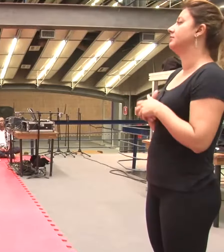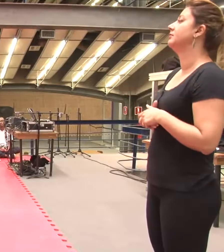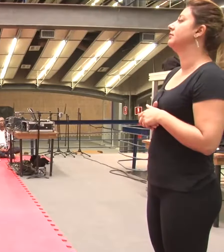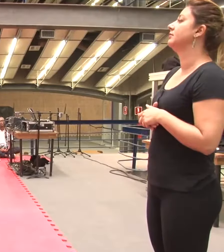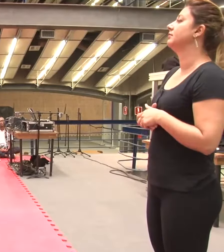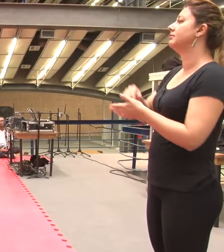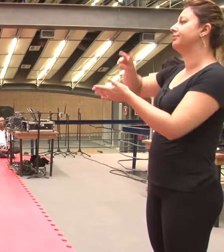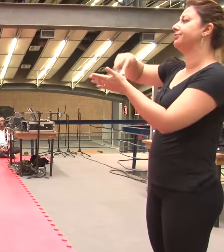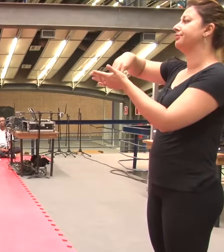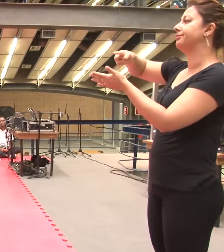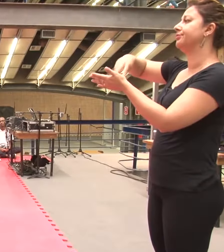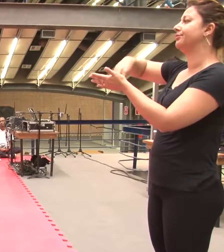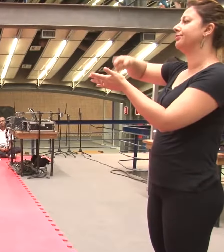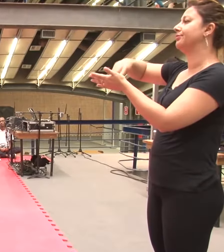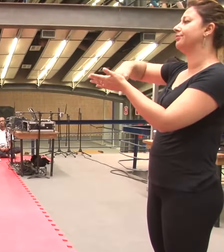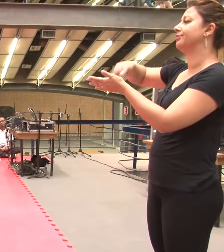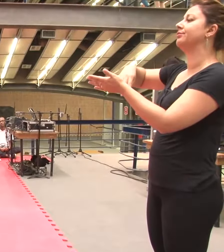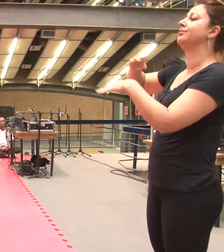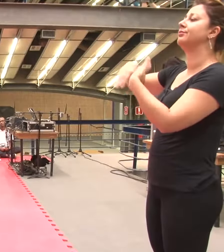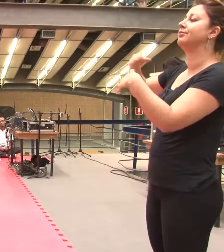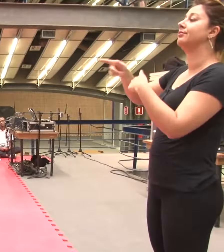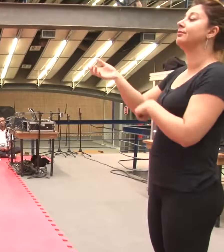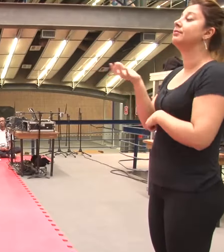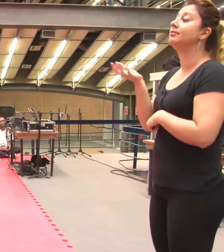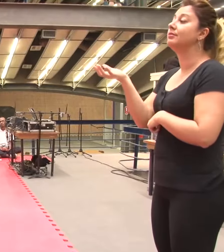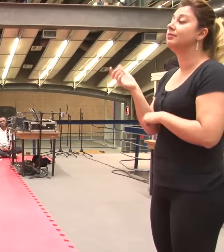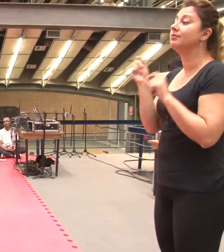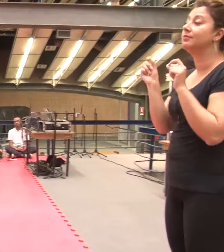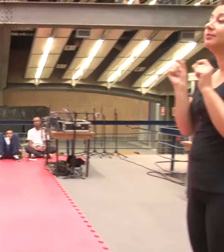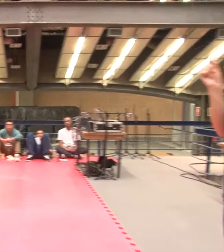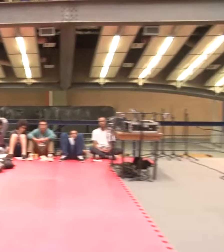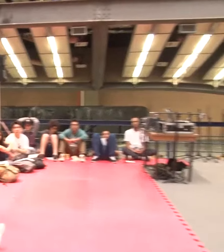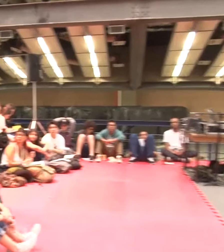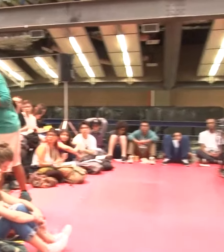De tanto ler romances românticos, o que, que ela quer, meu velho? Esse nome.